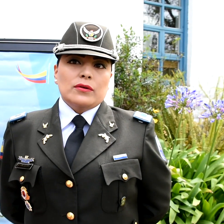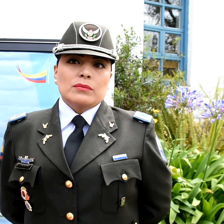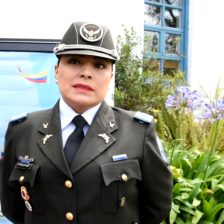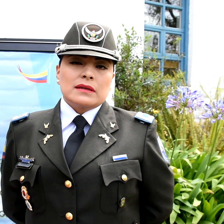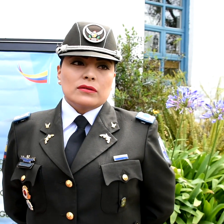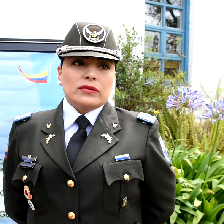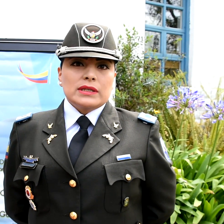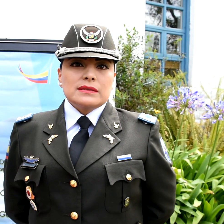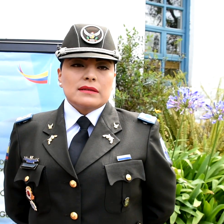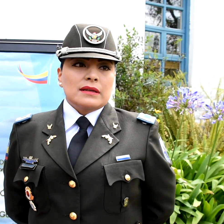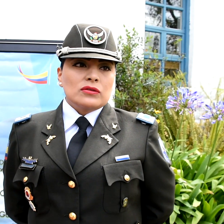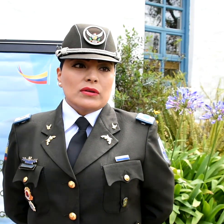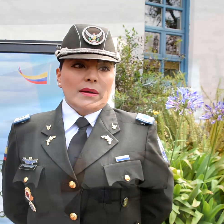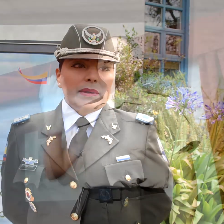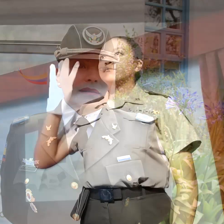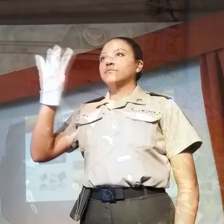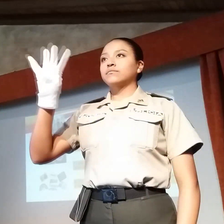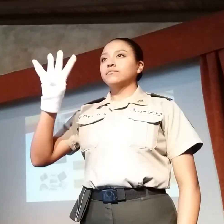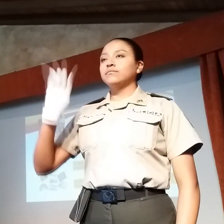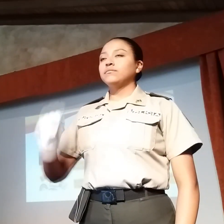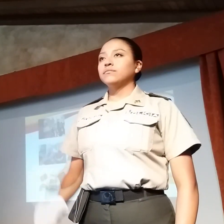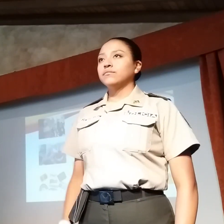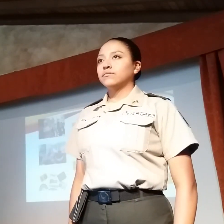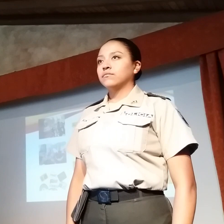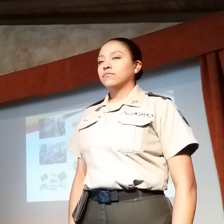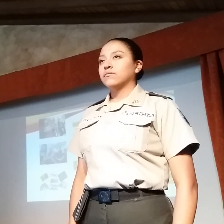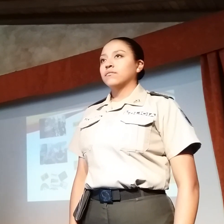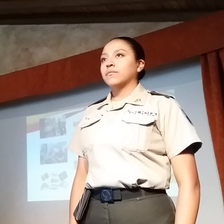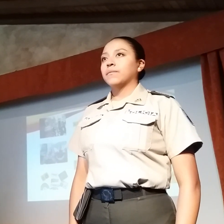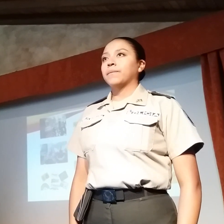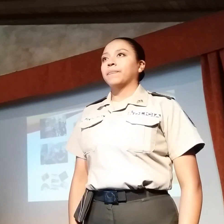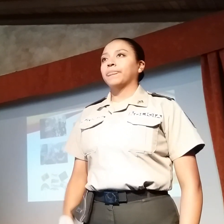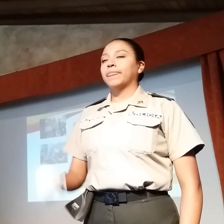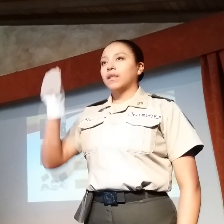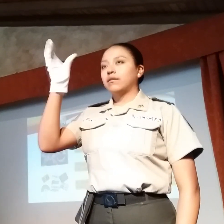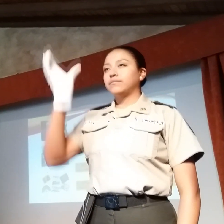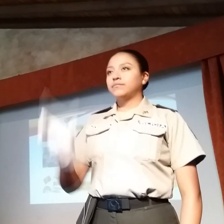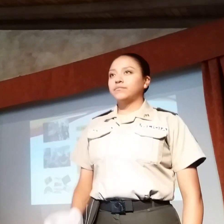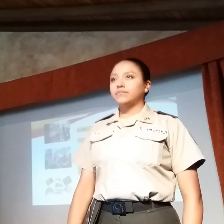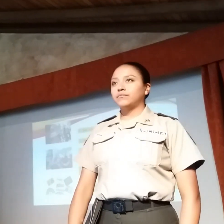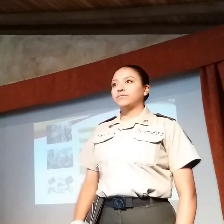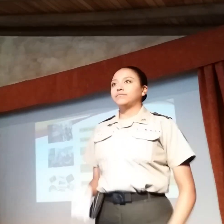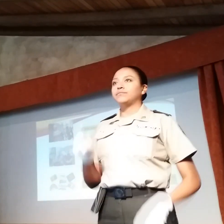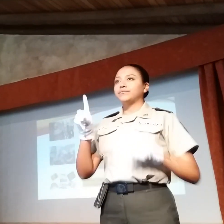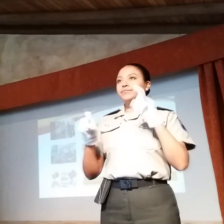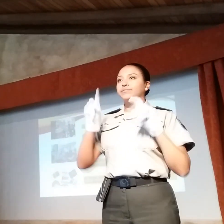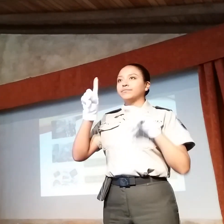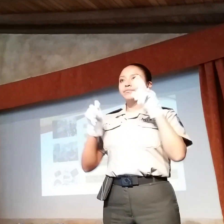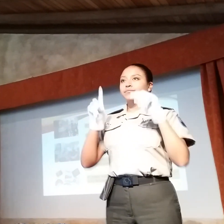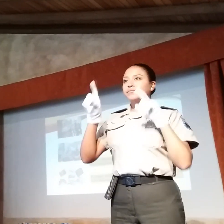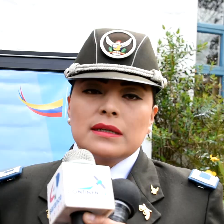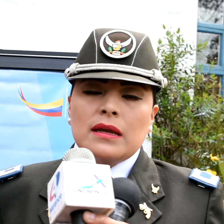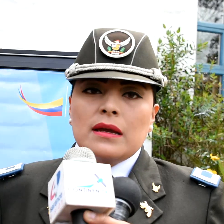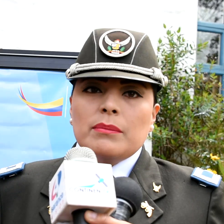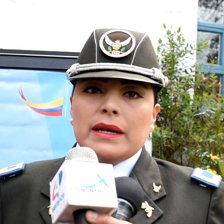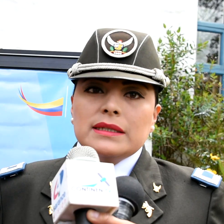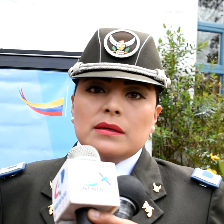Huatapi, aseguró que las aspirantes están capacitadas para comunicarse con personas que tienen discapacidad auditiva. Para este